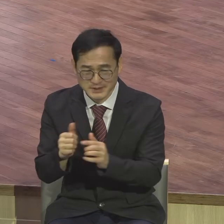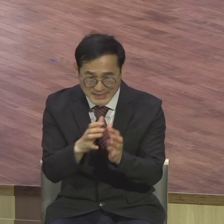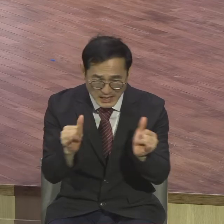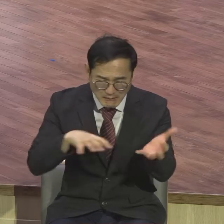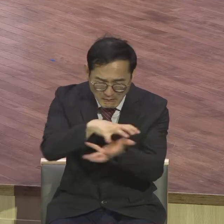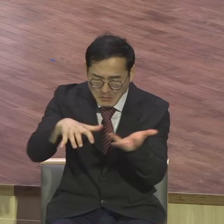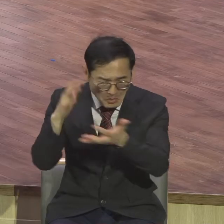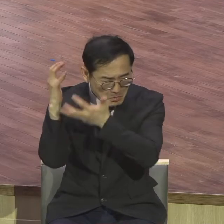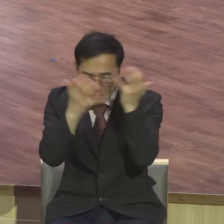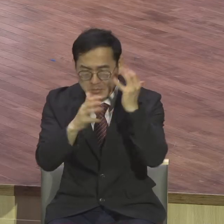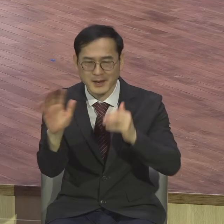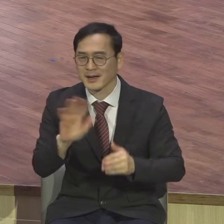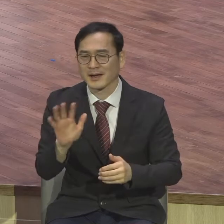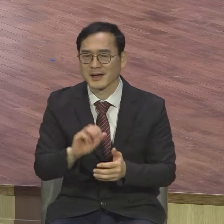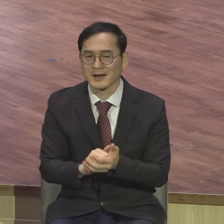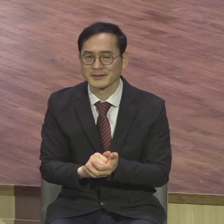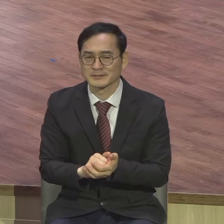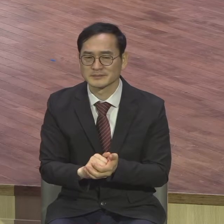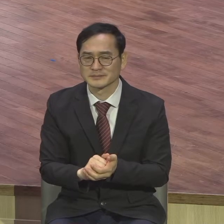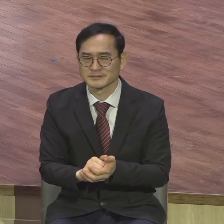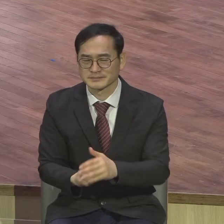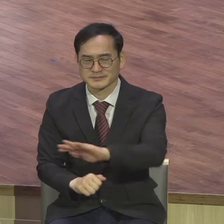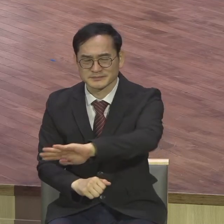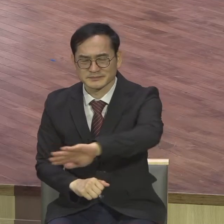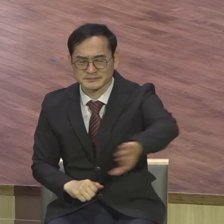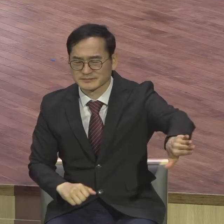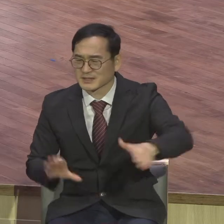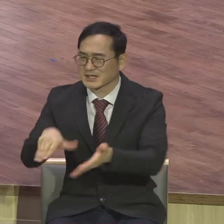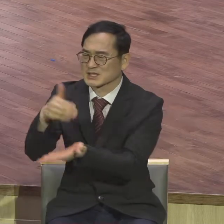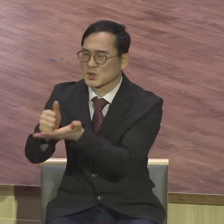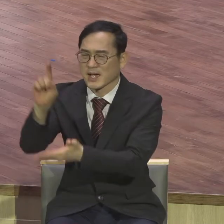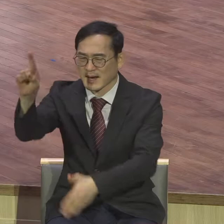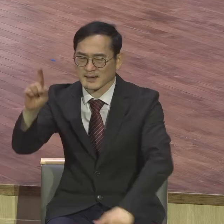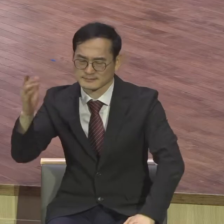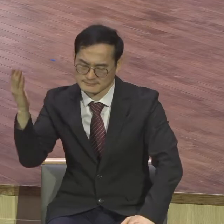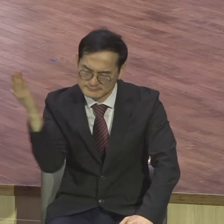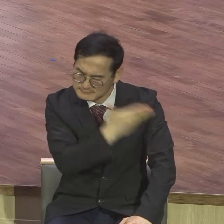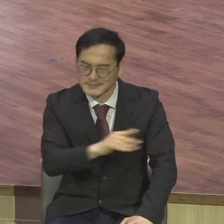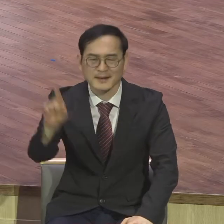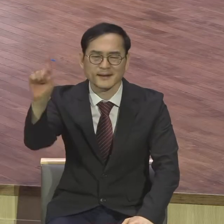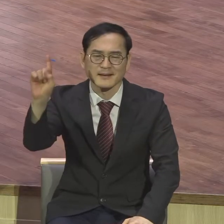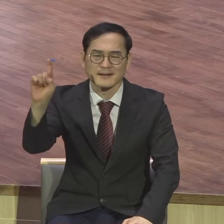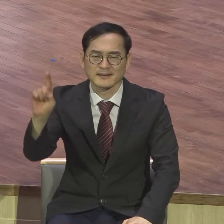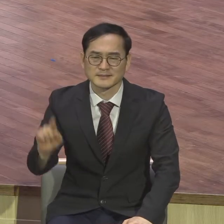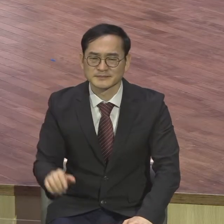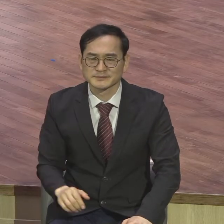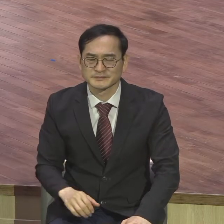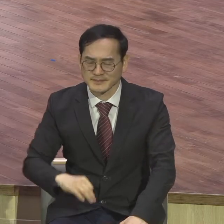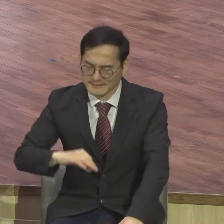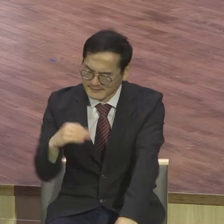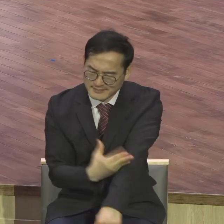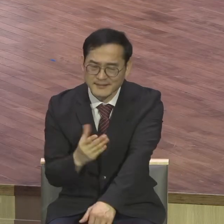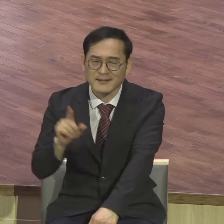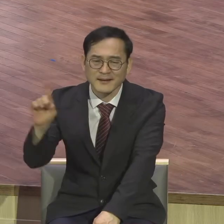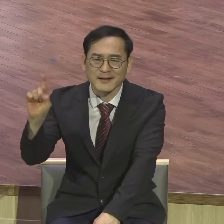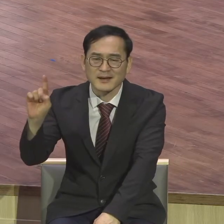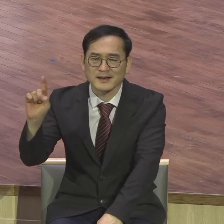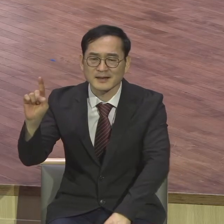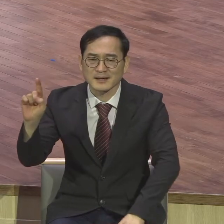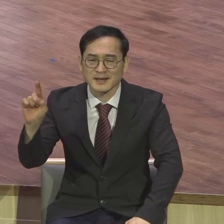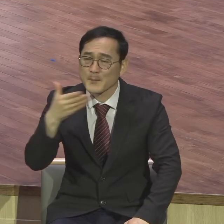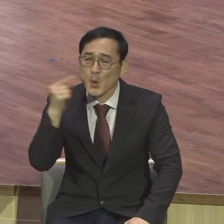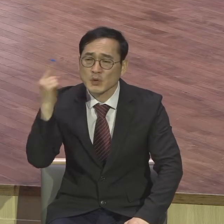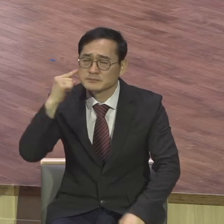말하노라. 영적으로 혼잡하게 만드는 현실 속에서 순수하게 진실하게 예수 그리스도의 유일한 복음만을